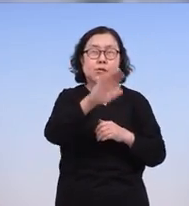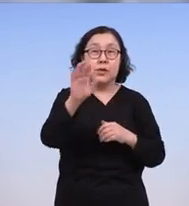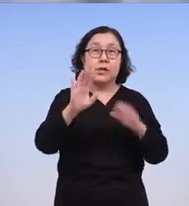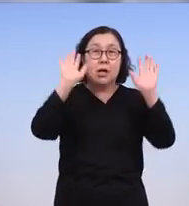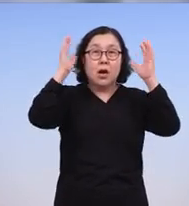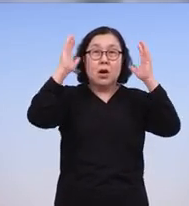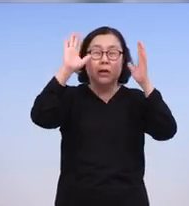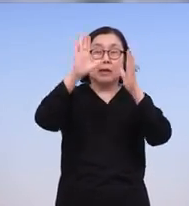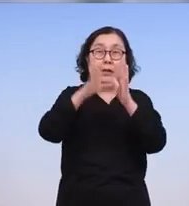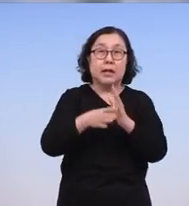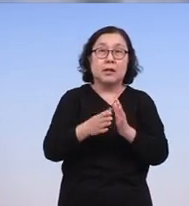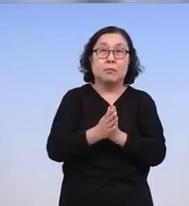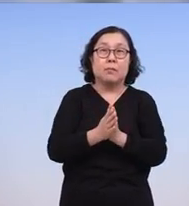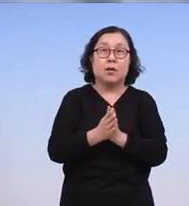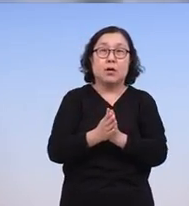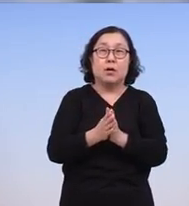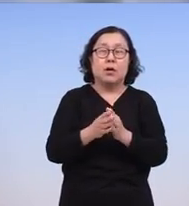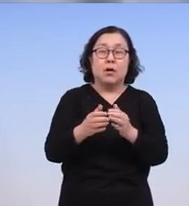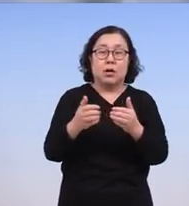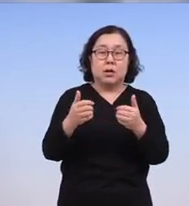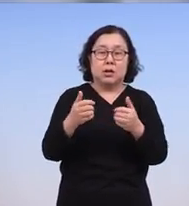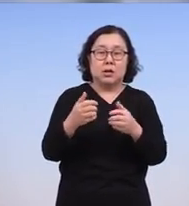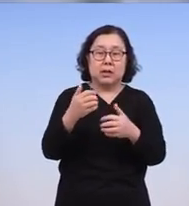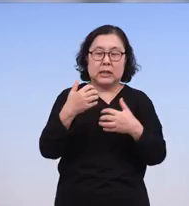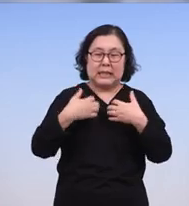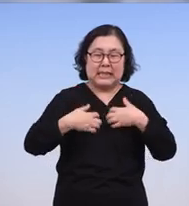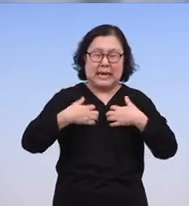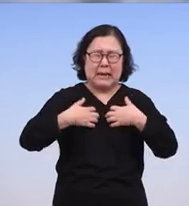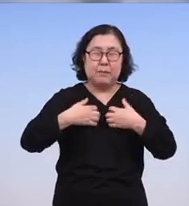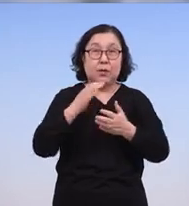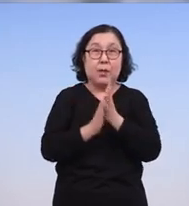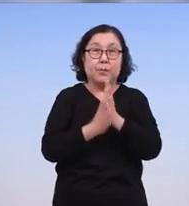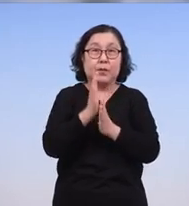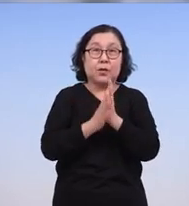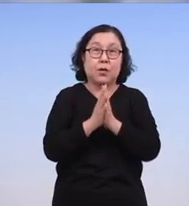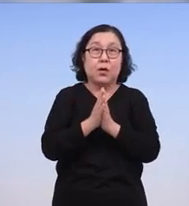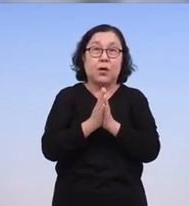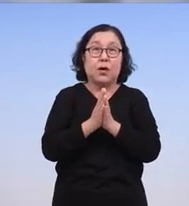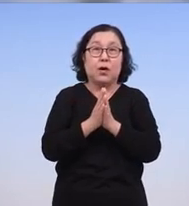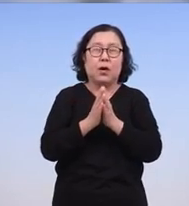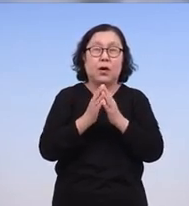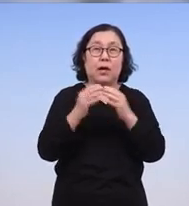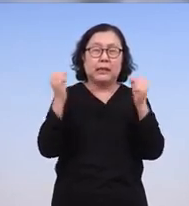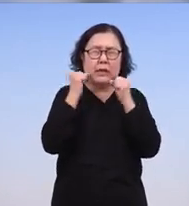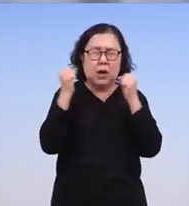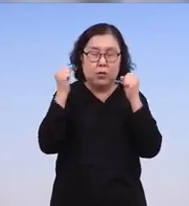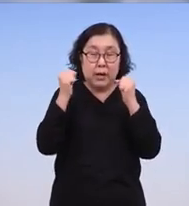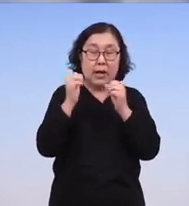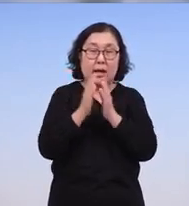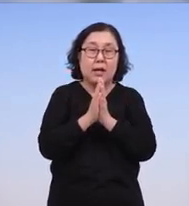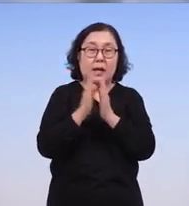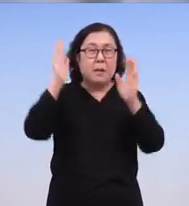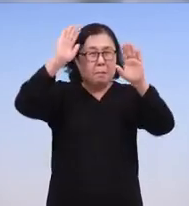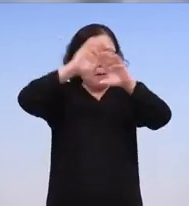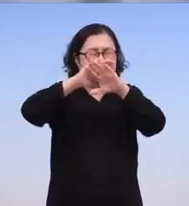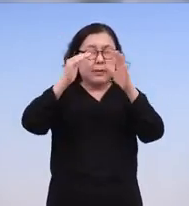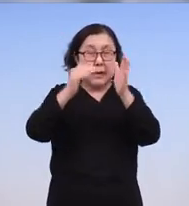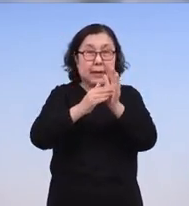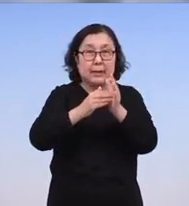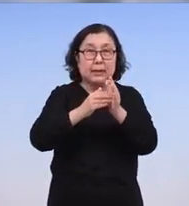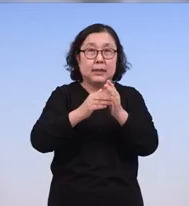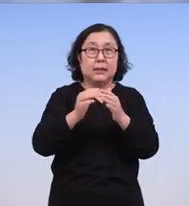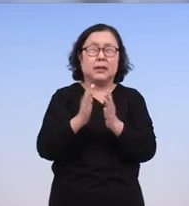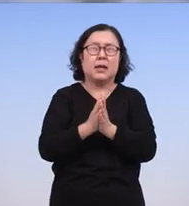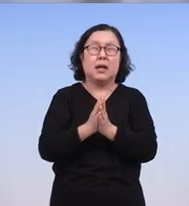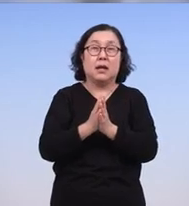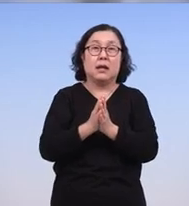애들이 우리 어릴 때는 뭐 비디오 게임이 있습니까? TV가 있습니까? 막 겨울에 막 하여튼 막 해질 때까지 나가 놓은 거 아닙니까?